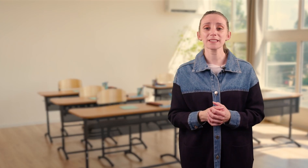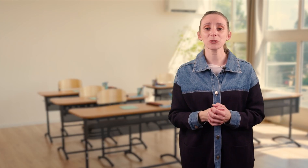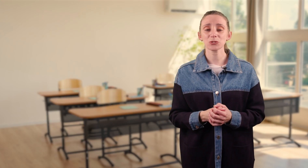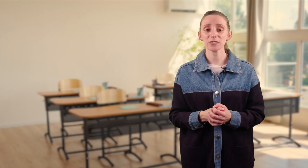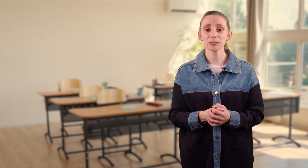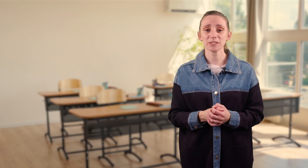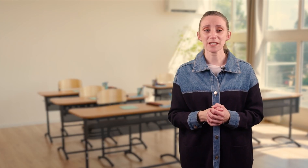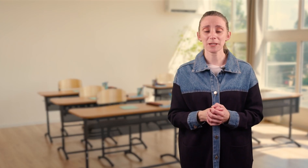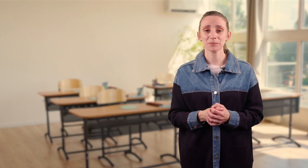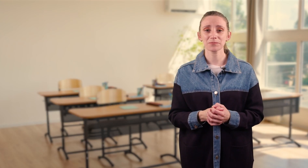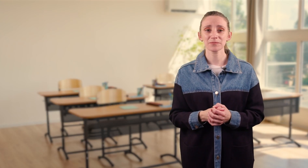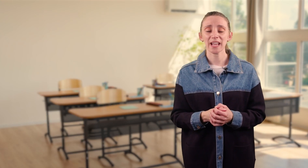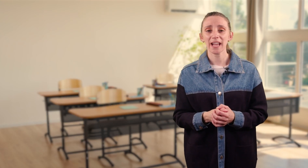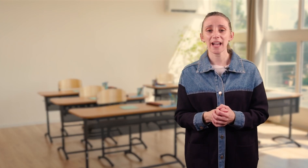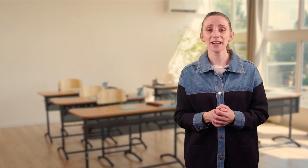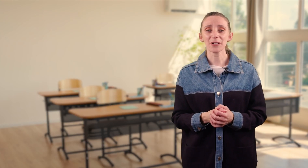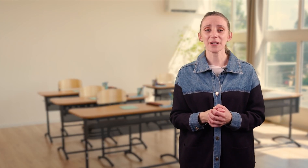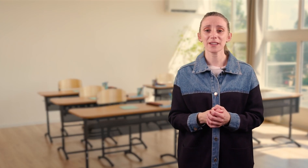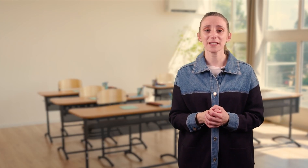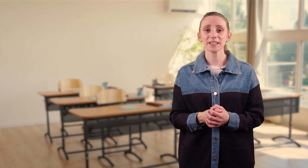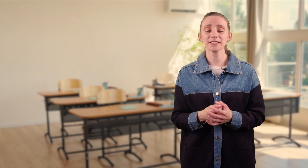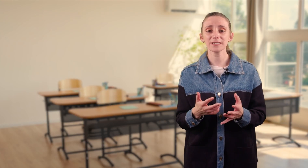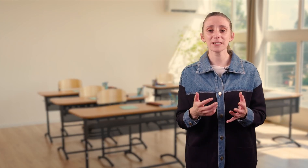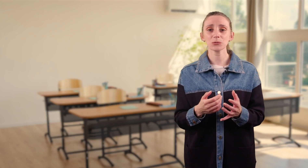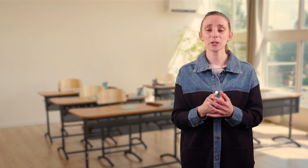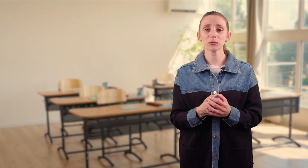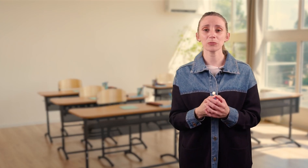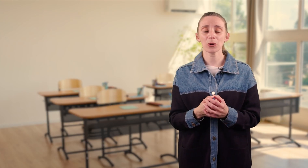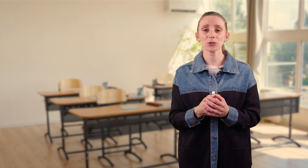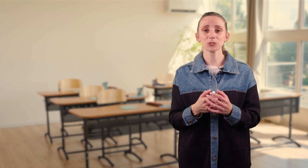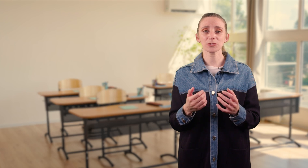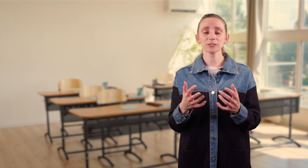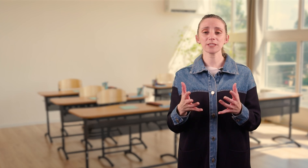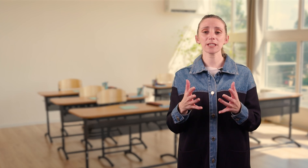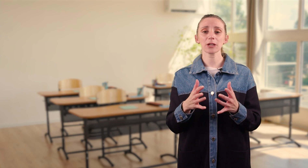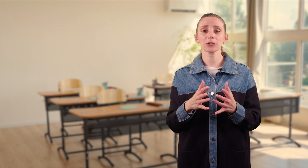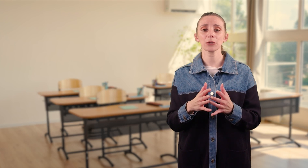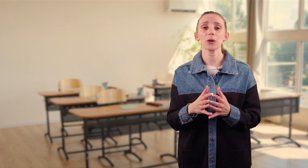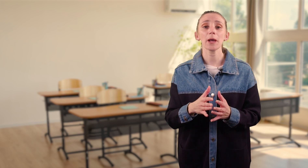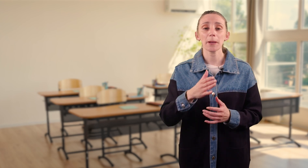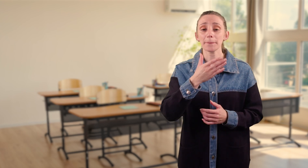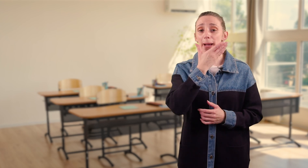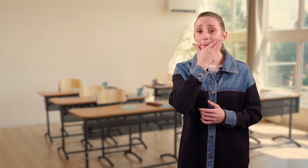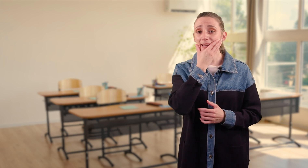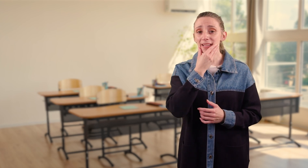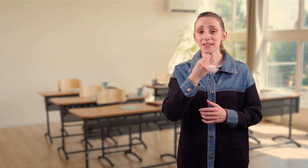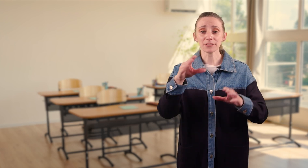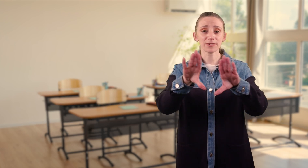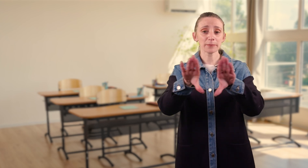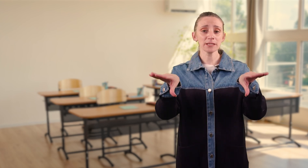qu'est-ce que je viens de dire? Alors, ici, tout simplement, je viens de dire que ma belle famille,